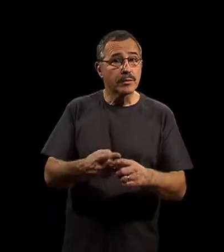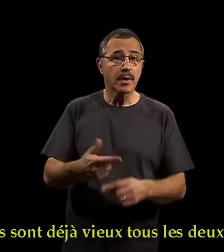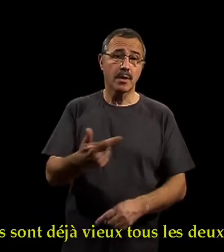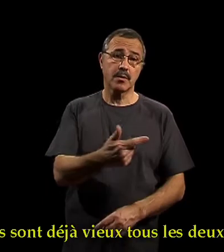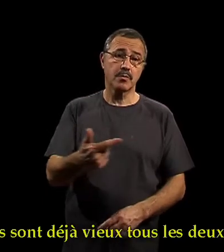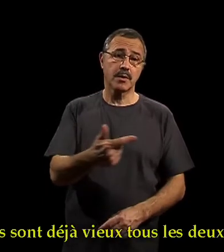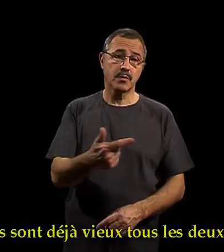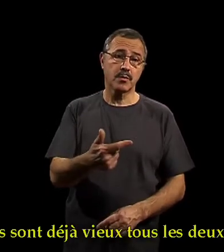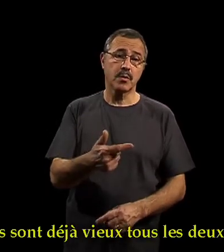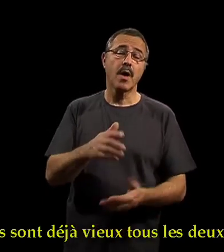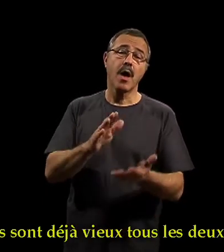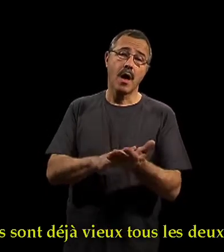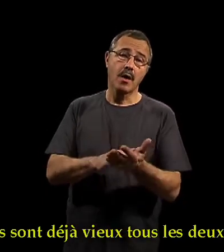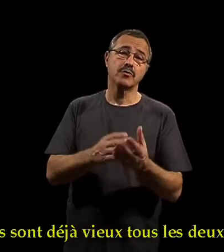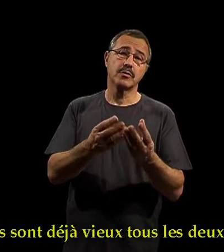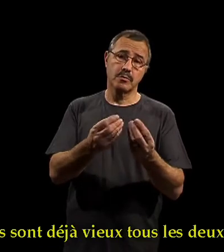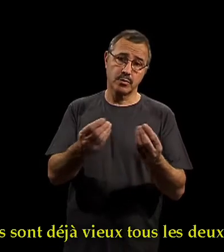Et ils sont déjà vieux tous les deux.